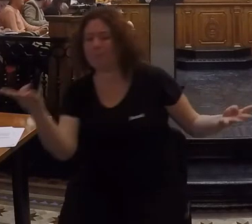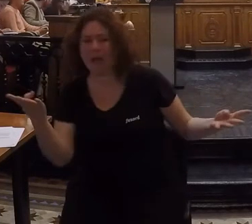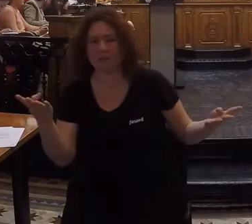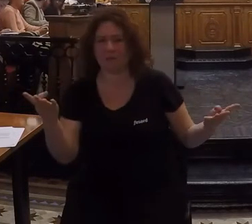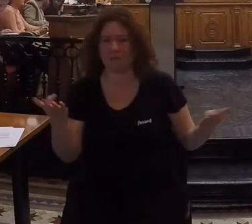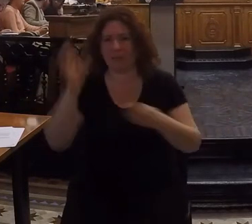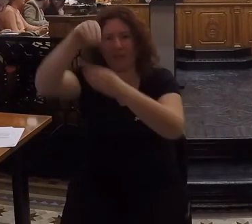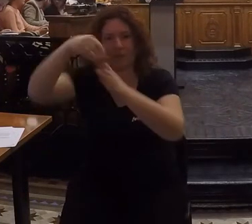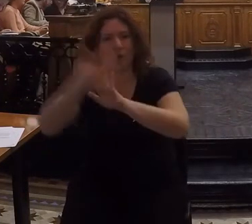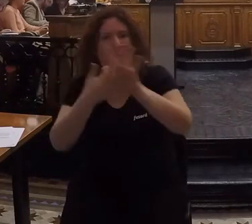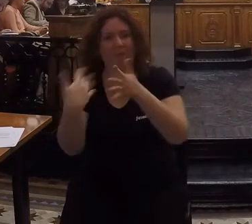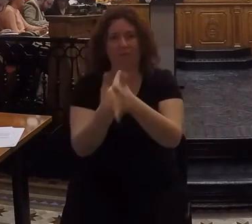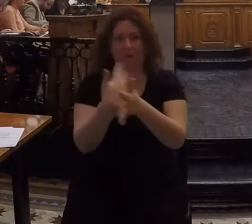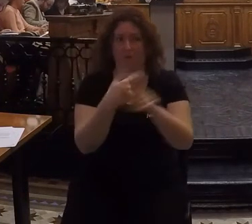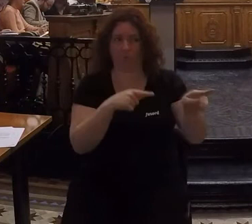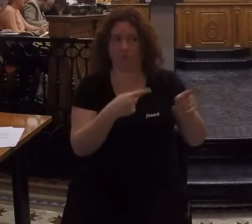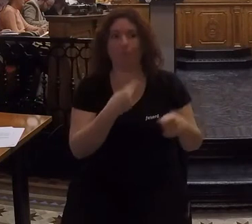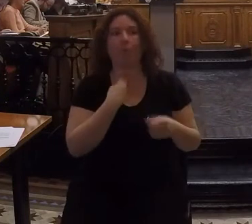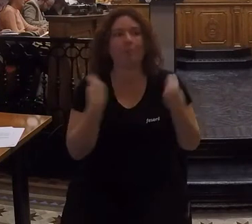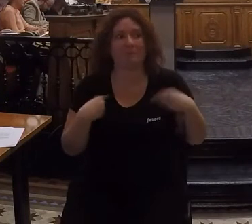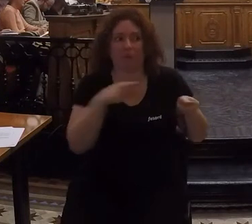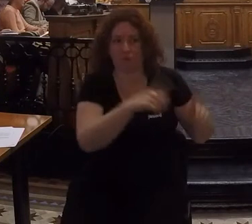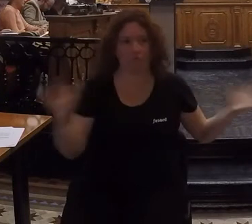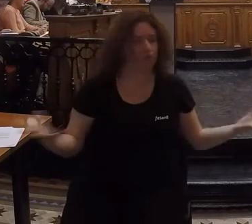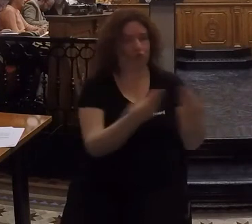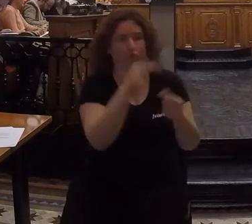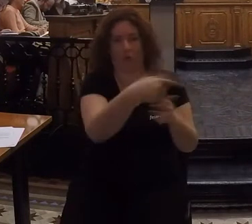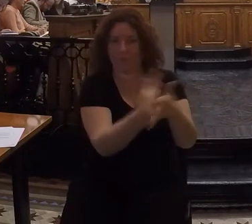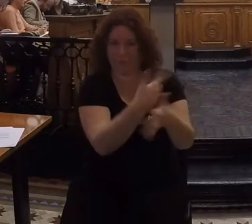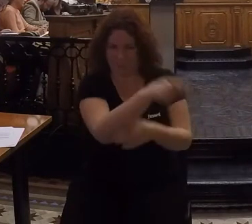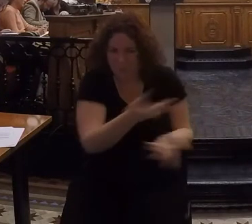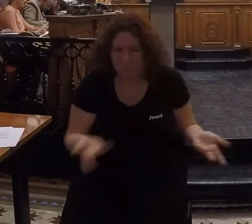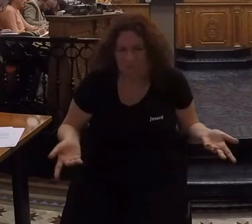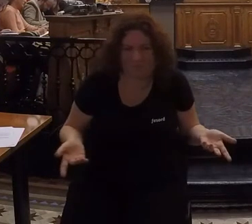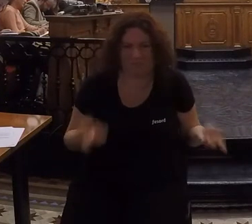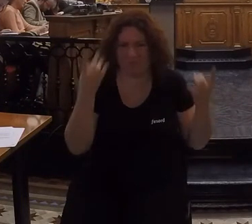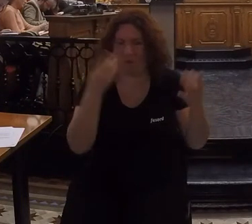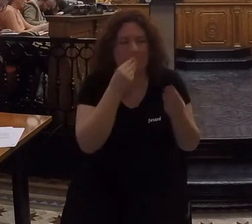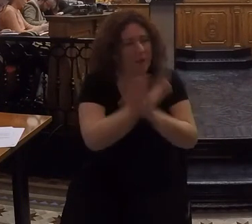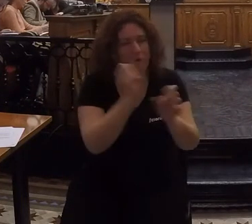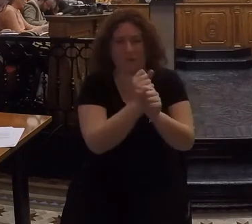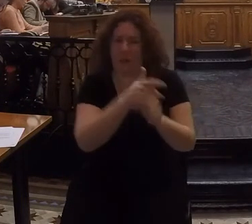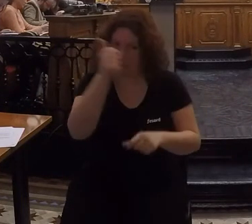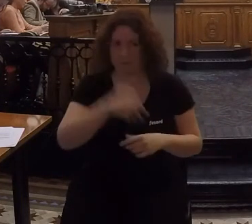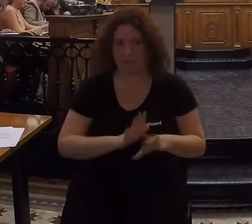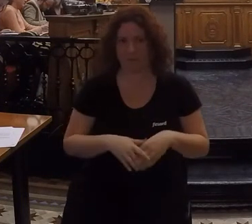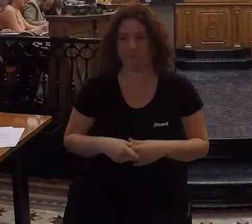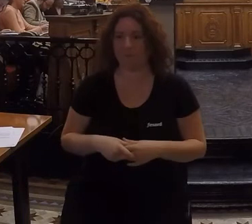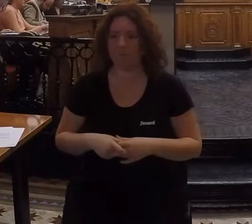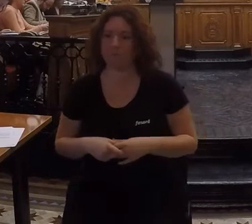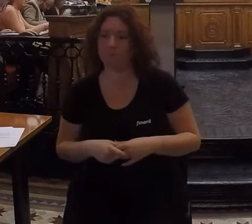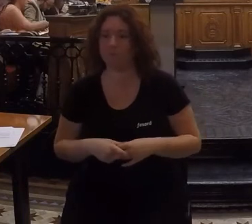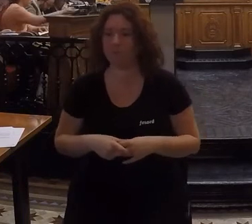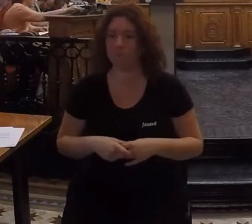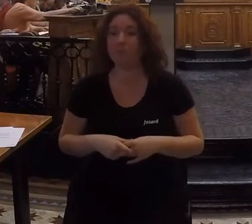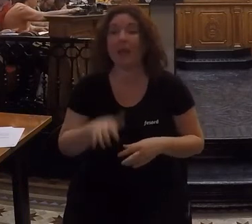es poner menos excusas y trabajar un poquito más. Gracias. Muchas gracias, señora Aravid. Vamos a abrir un segundo turno. Entiendo